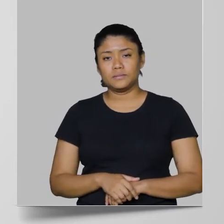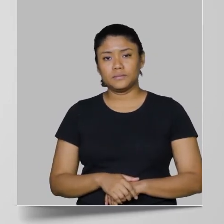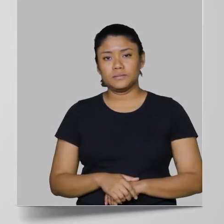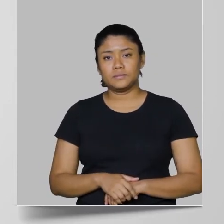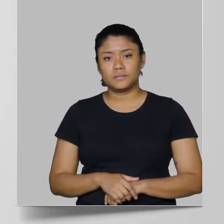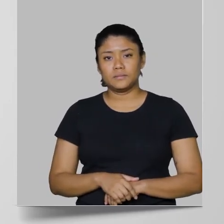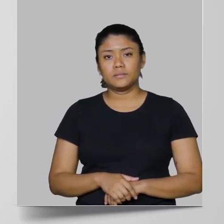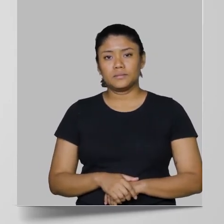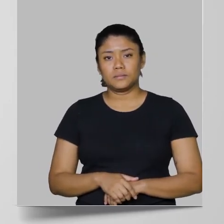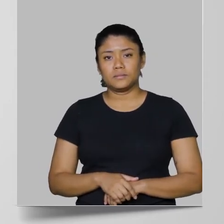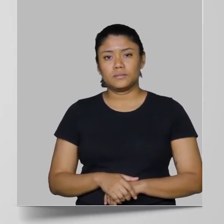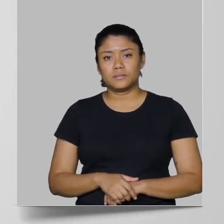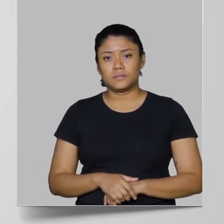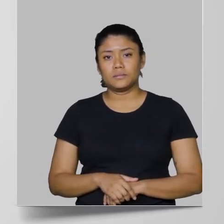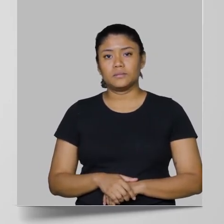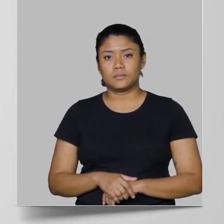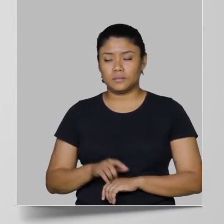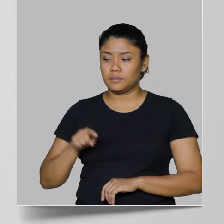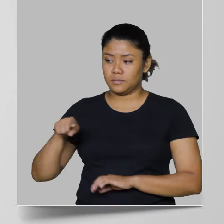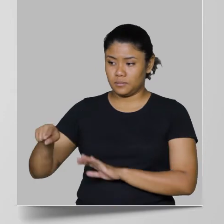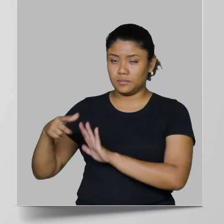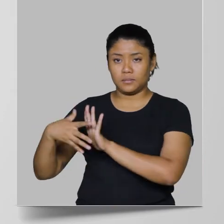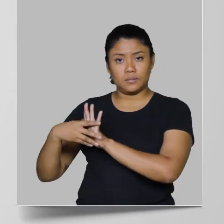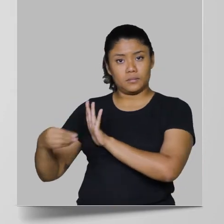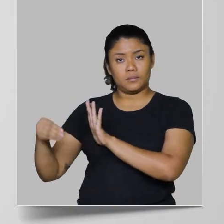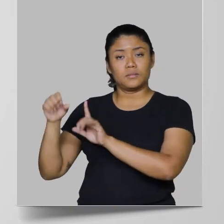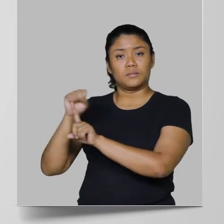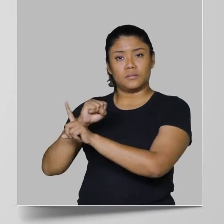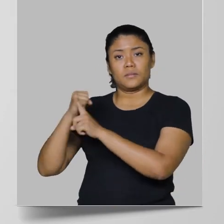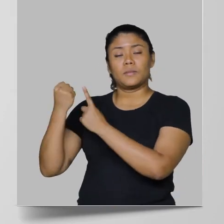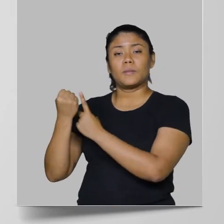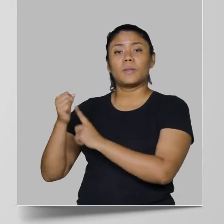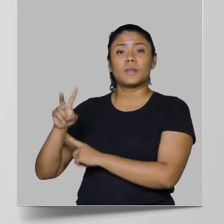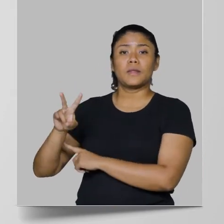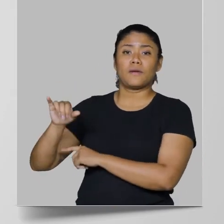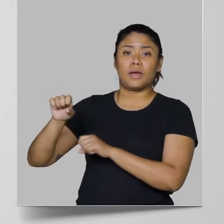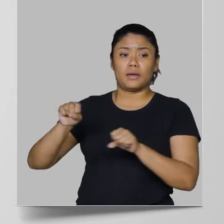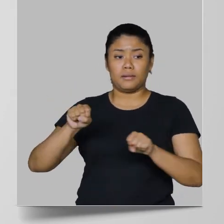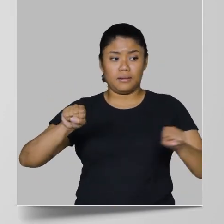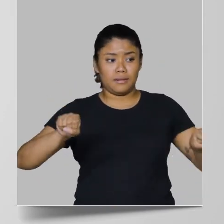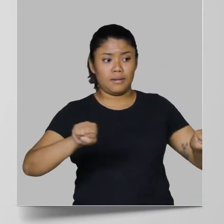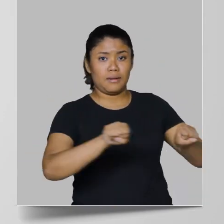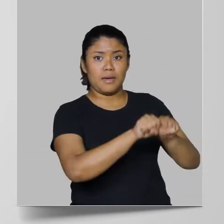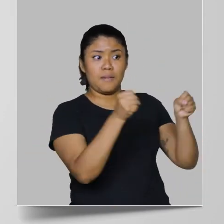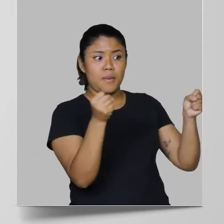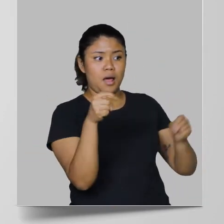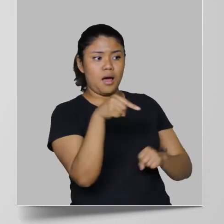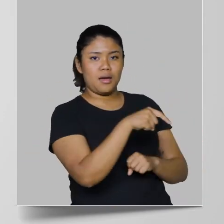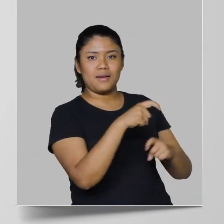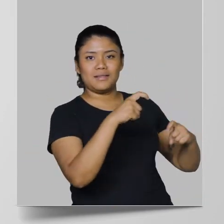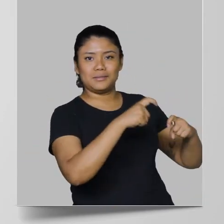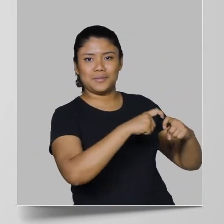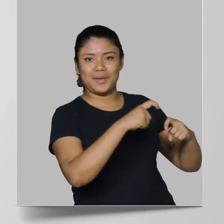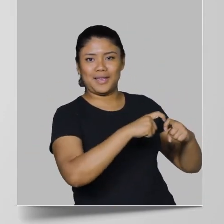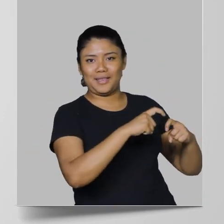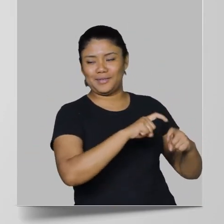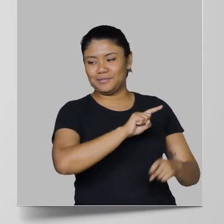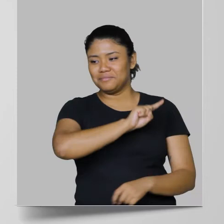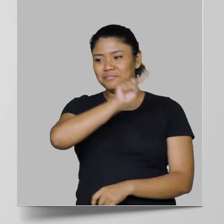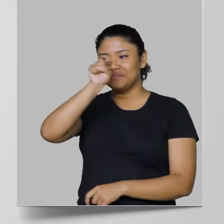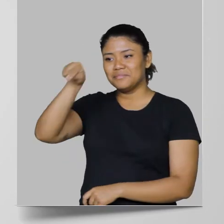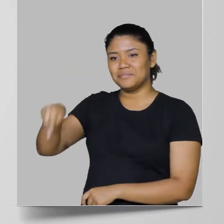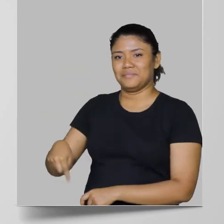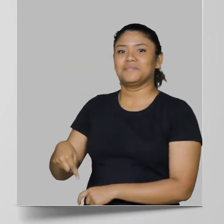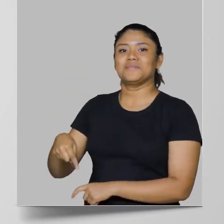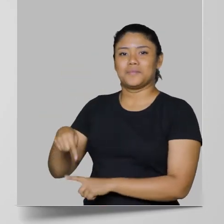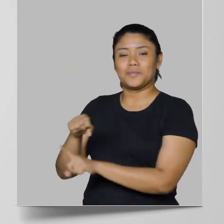perspectiva hegemônica, mas que o modelo social vai distorcer o sentido